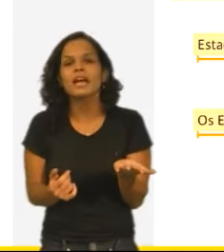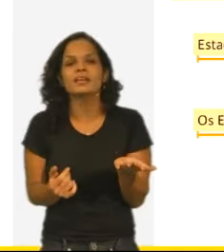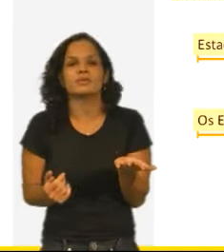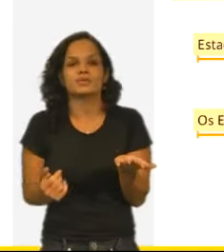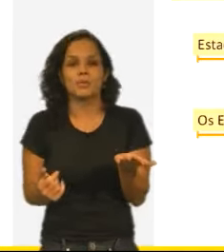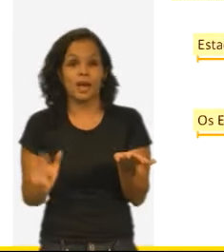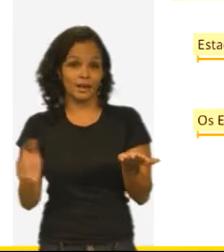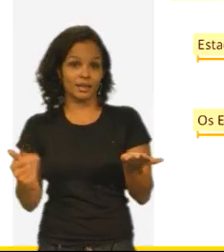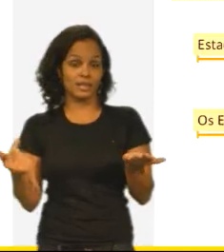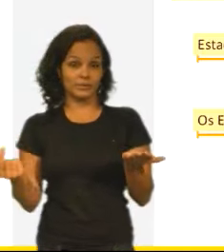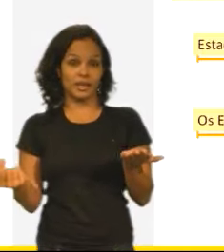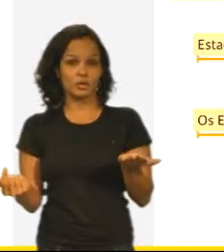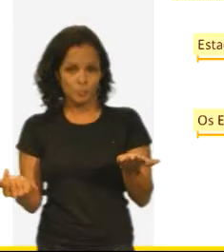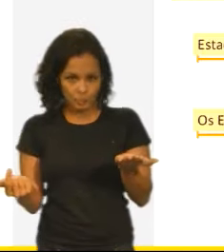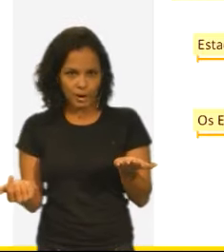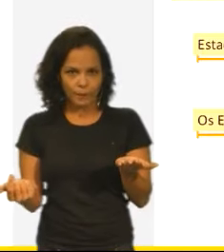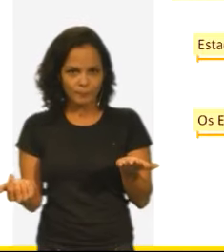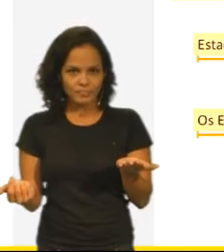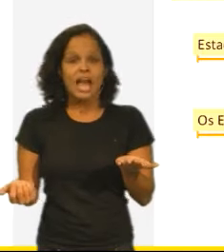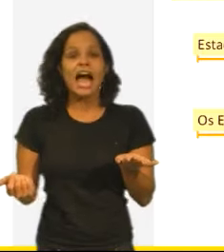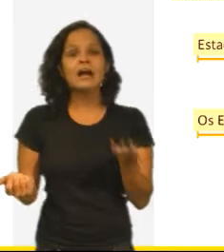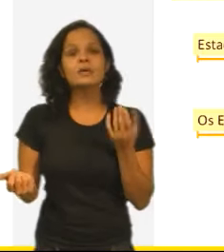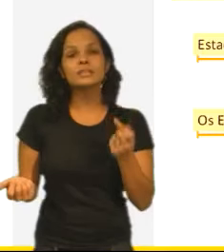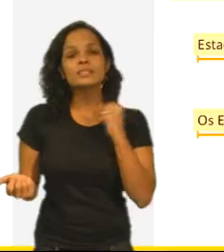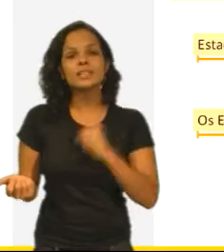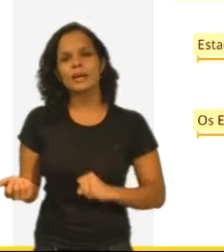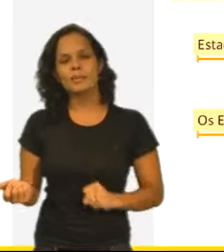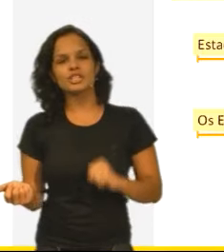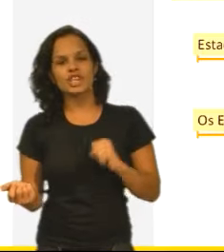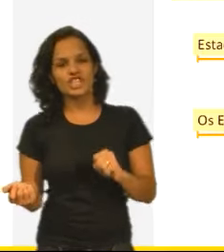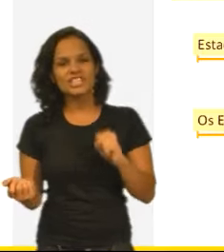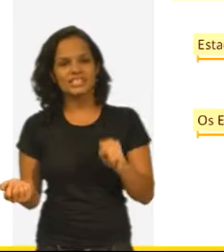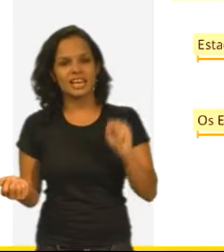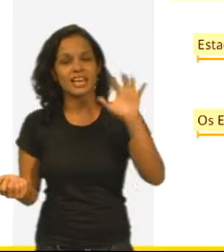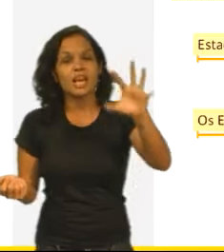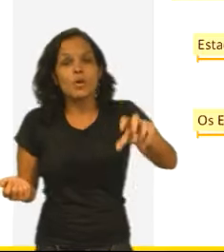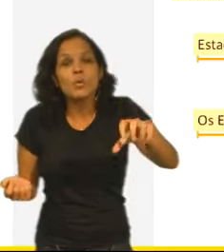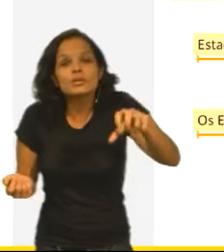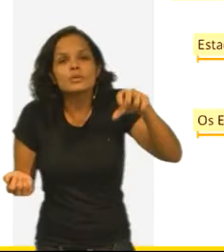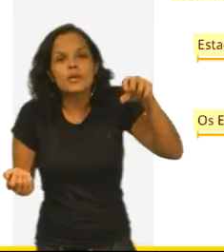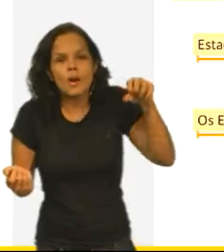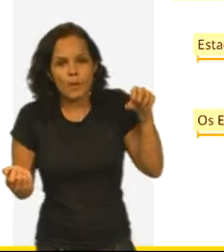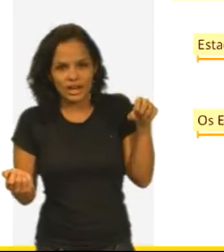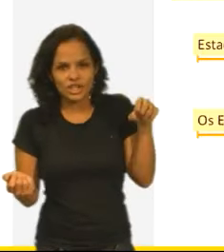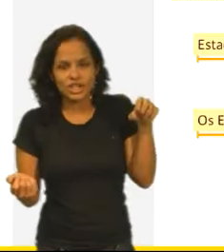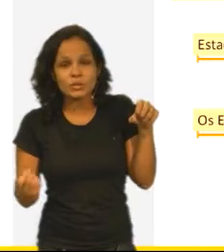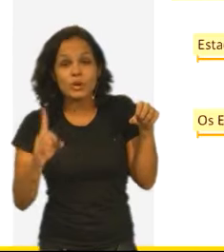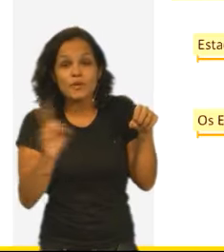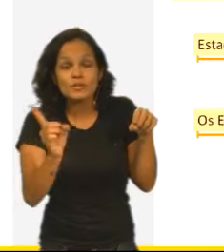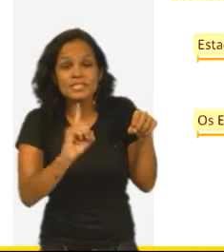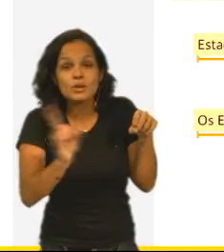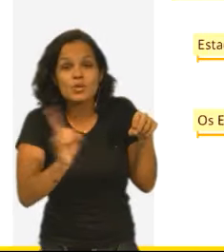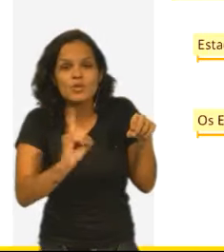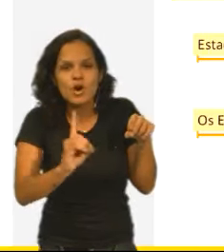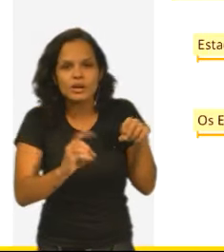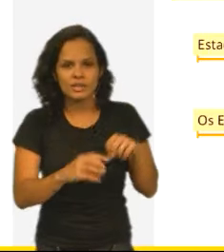ficaria no singular, ele ficaria no plural. Acontece que a gramática diz que, quando não há o artigo, você não concorda com